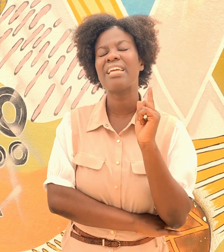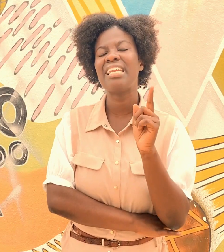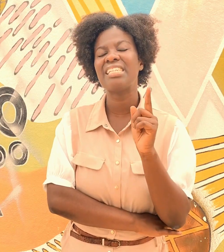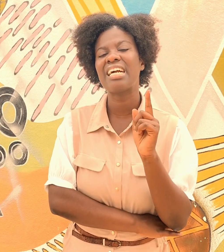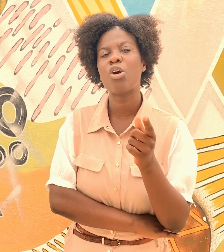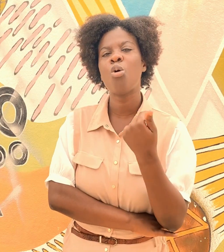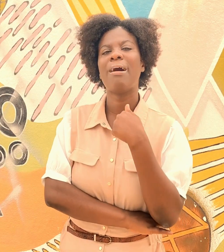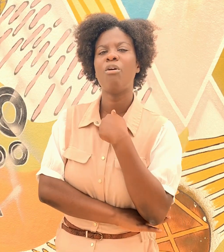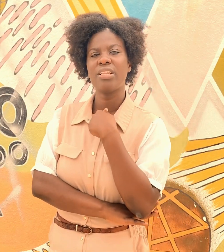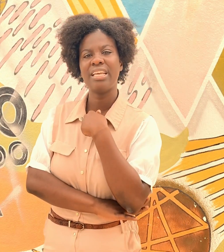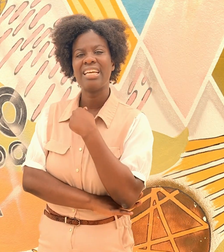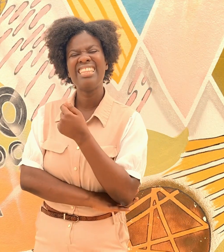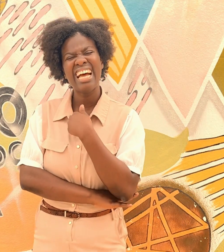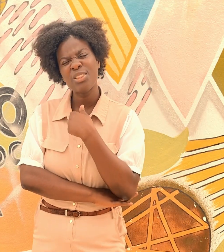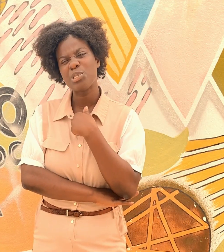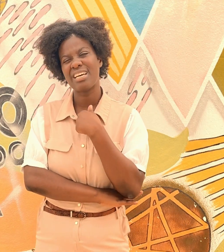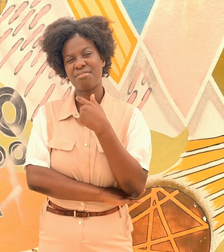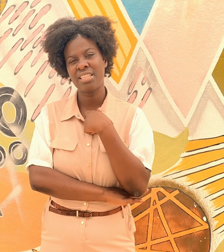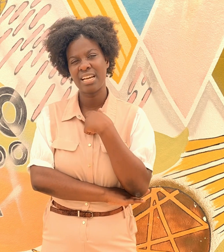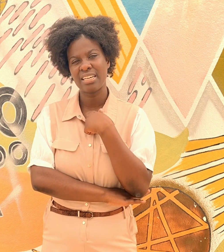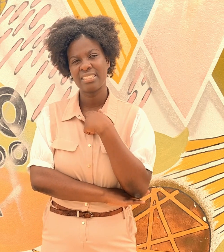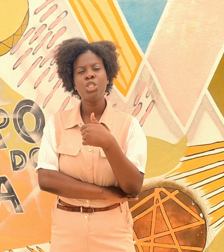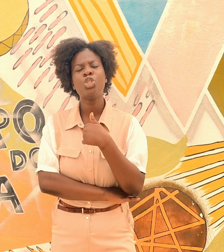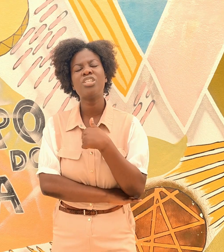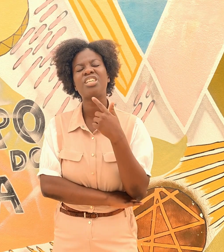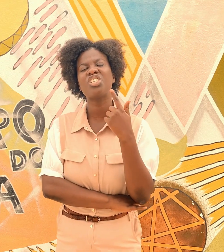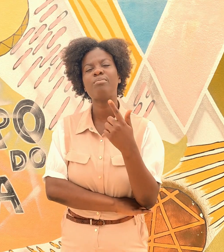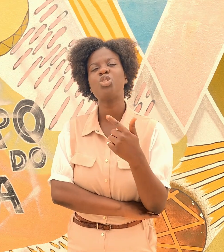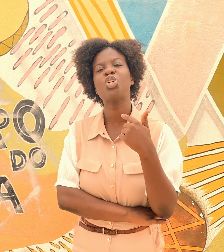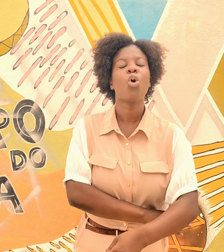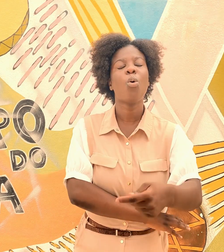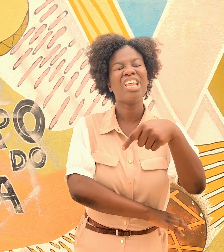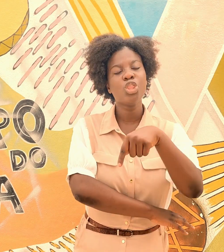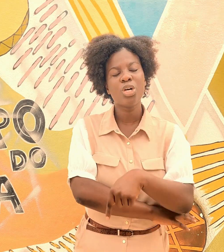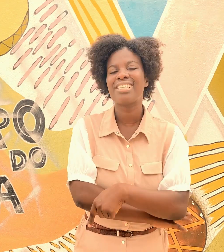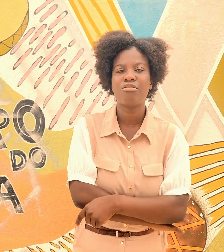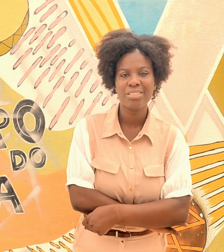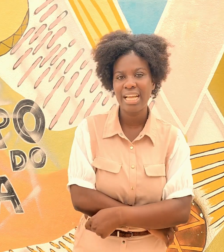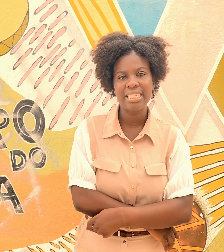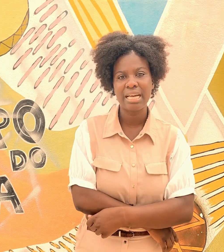que Ele chega com uma ordem na nossa vida, nós estamos com a nossa vontade